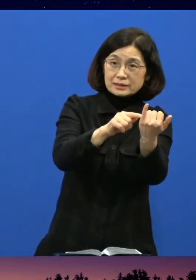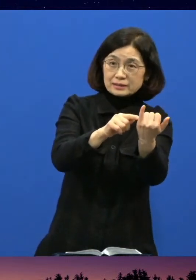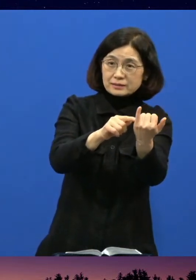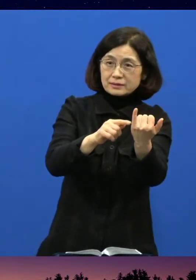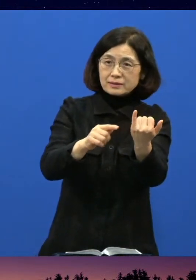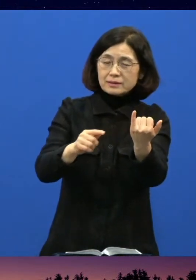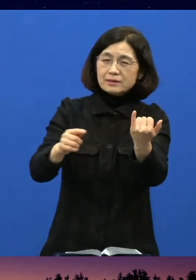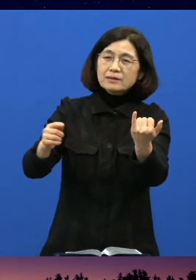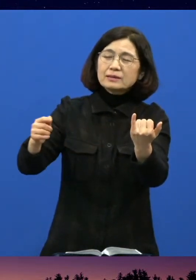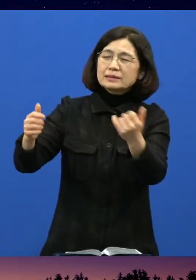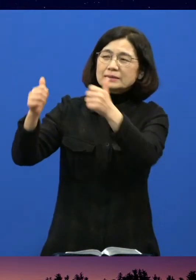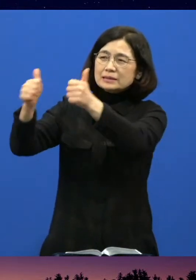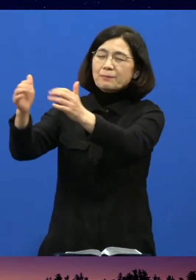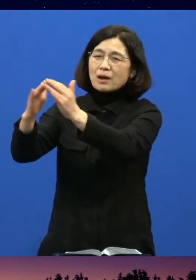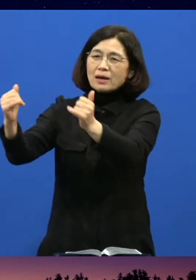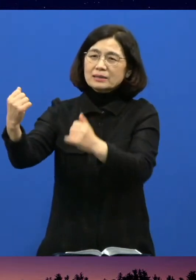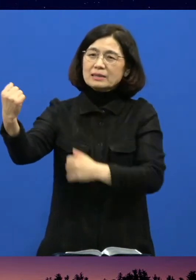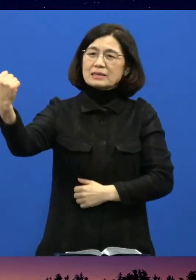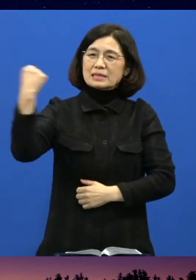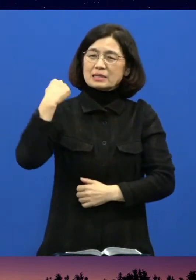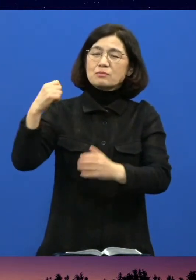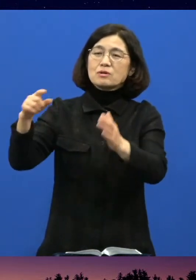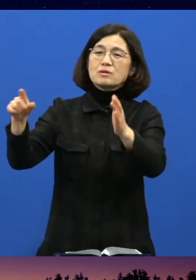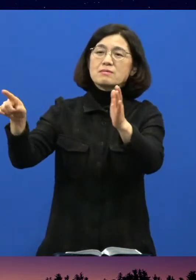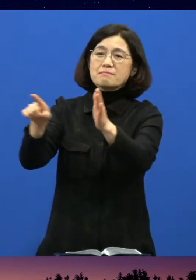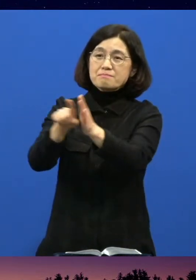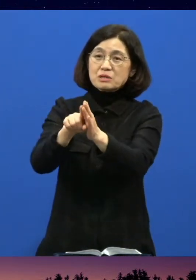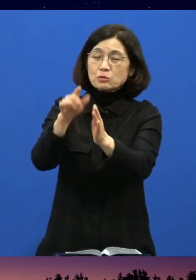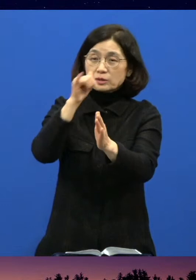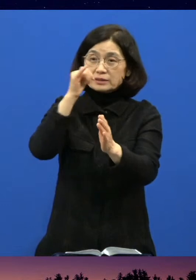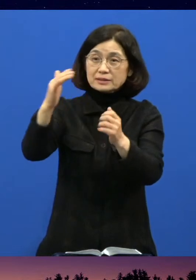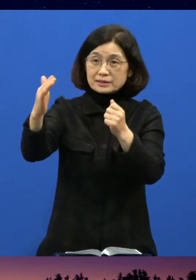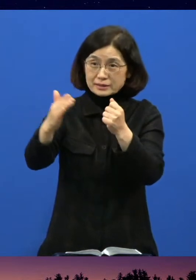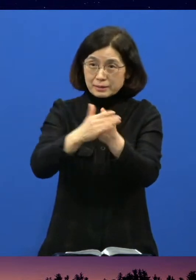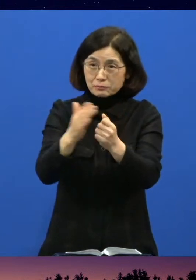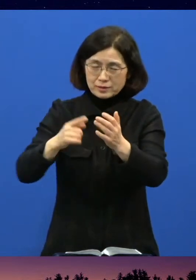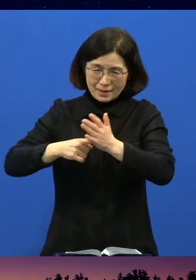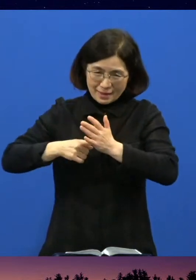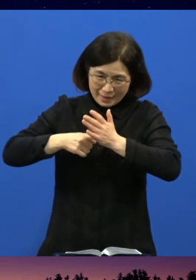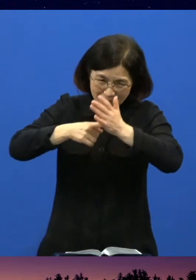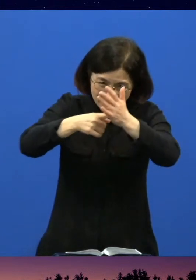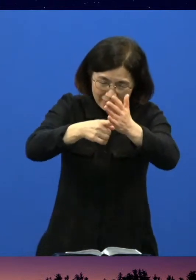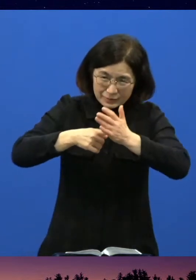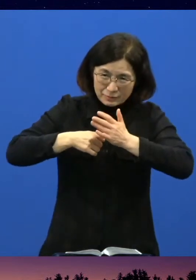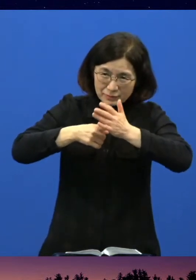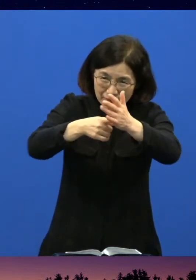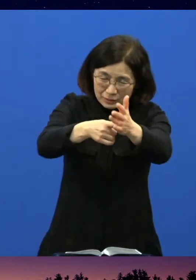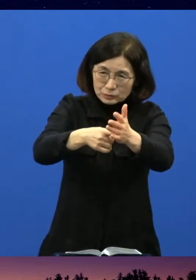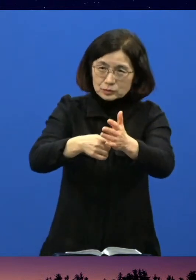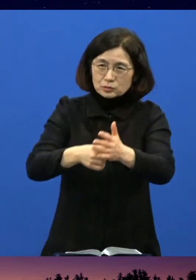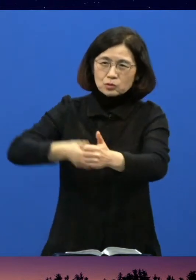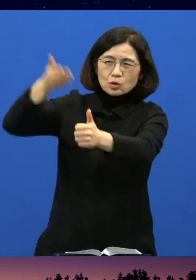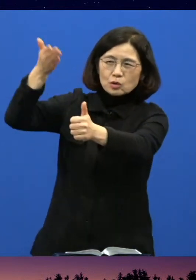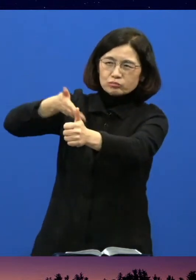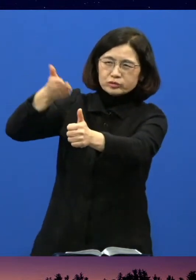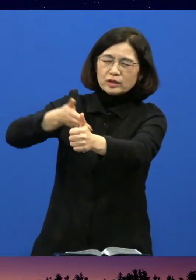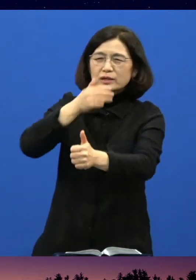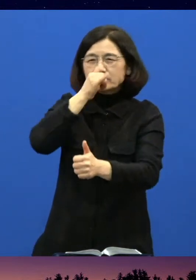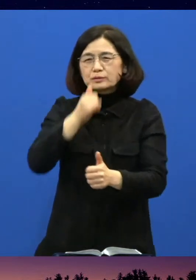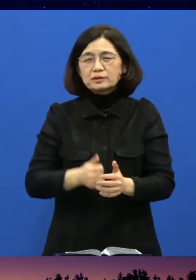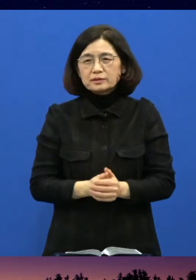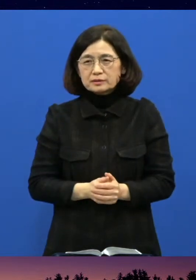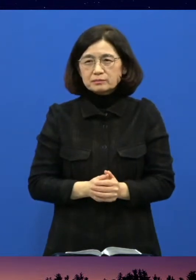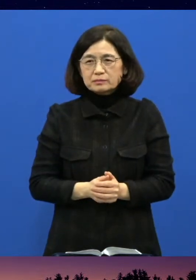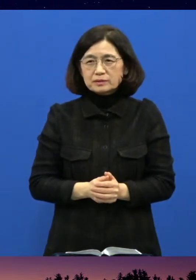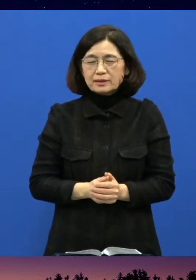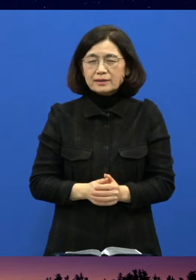그냥 줄기차게 재판장에 나아간 거예요. 우리는 그 재판장과